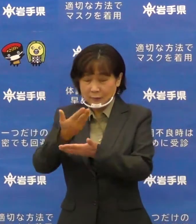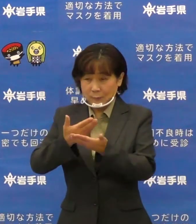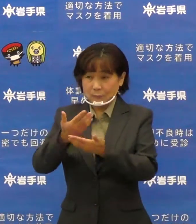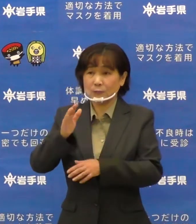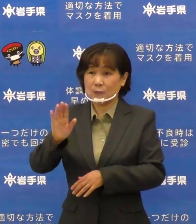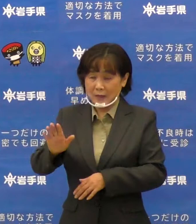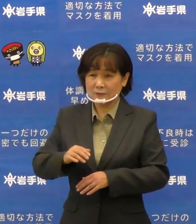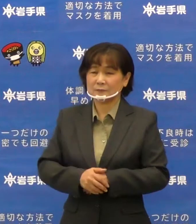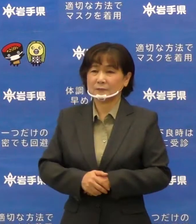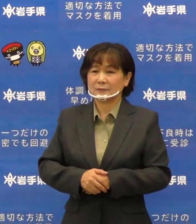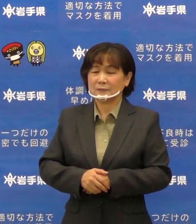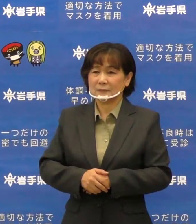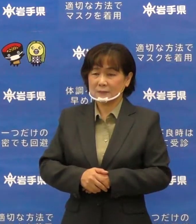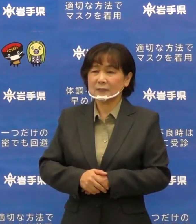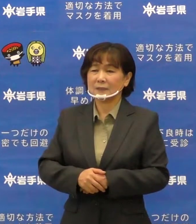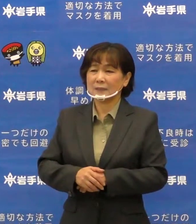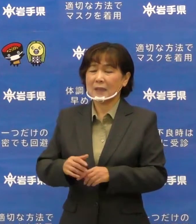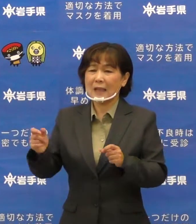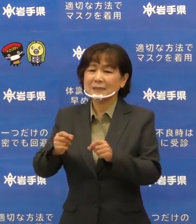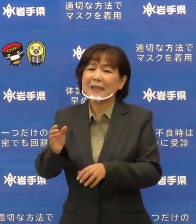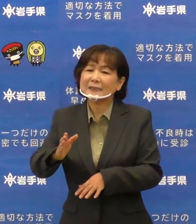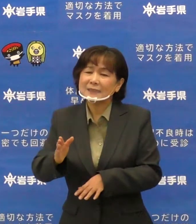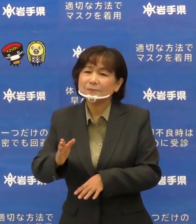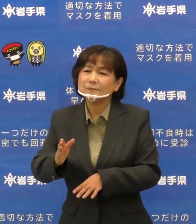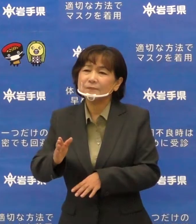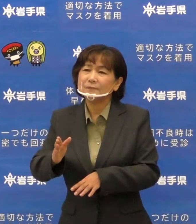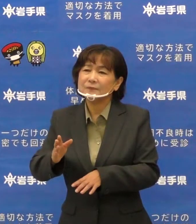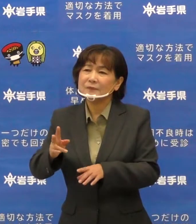か教えてもらえること